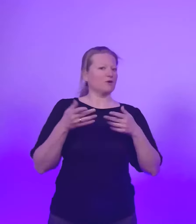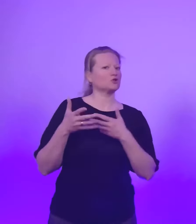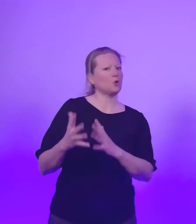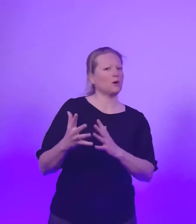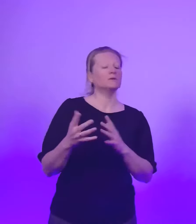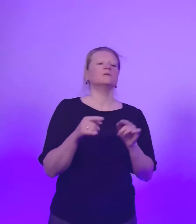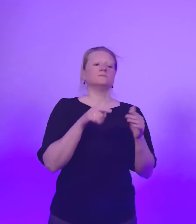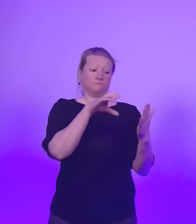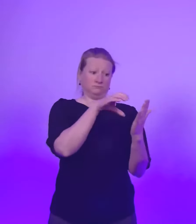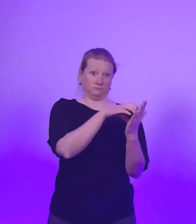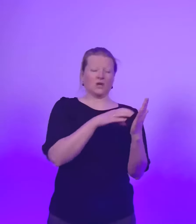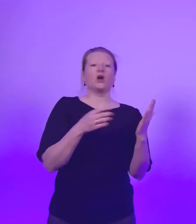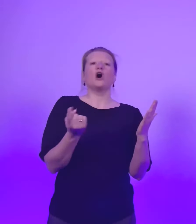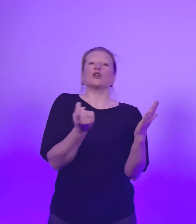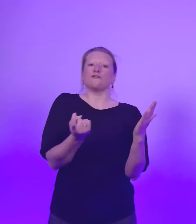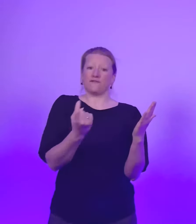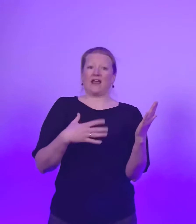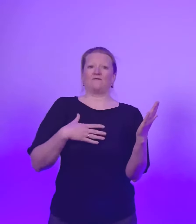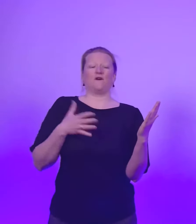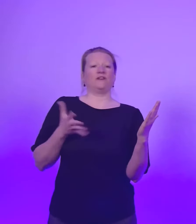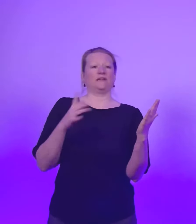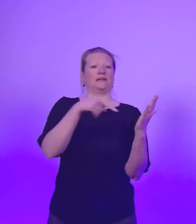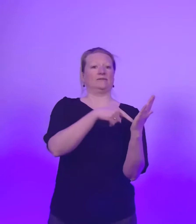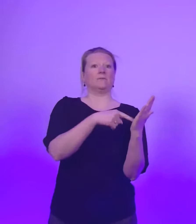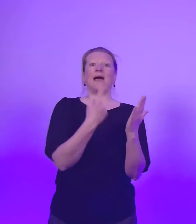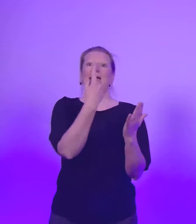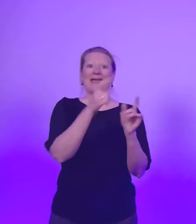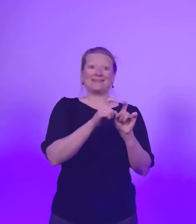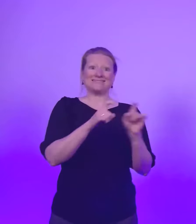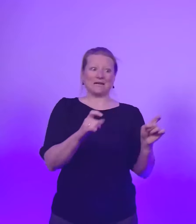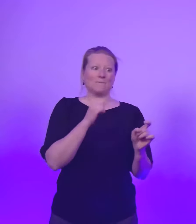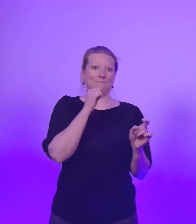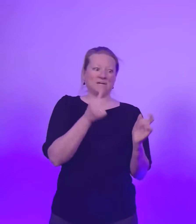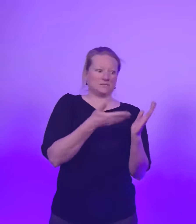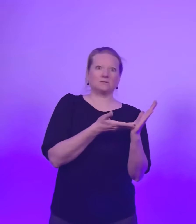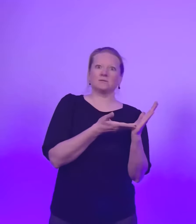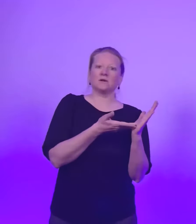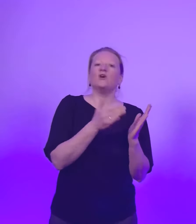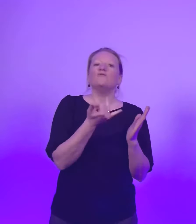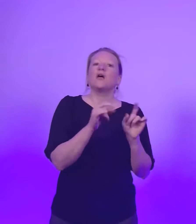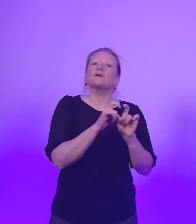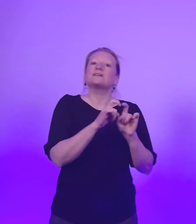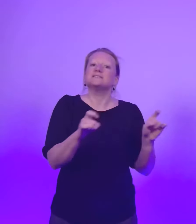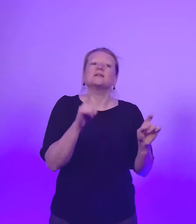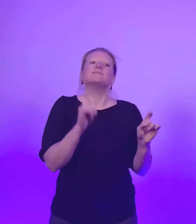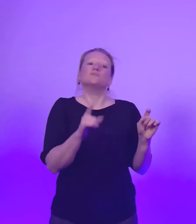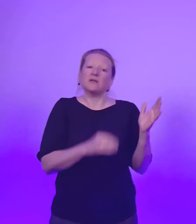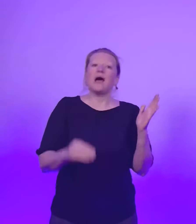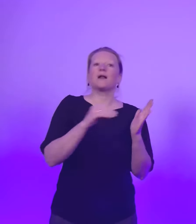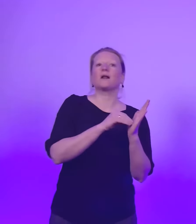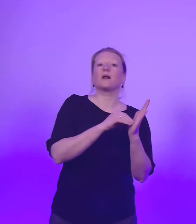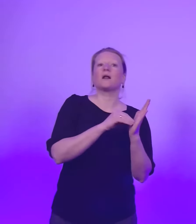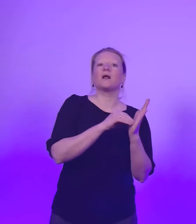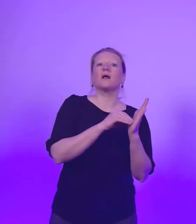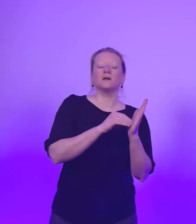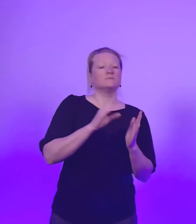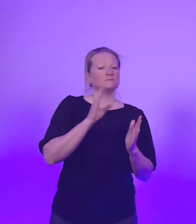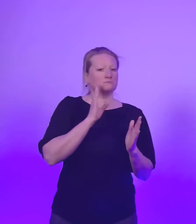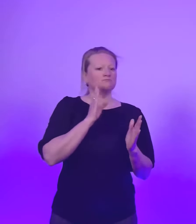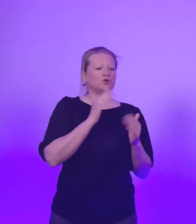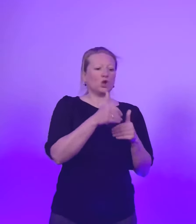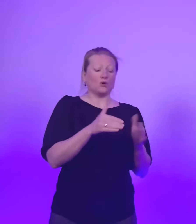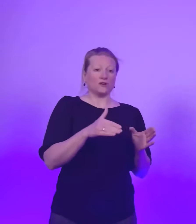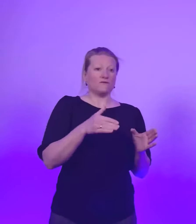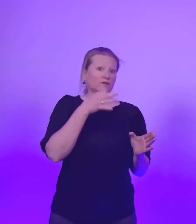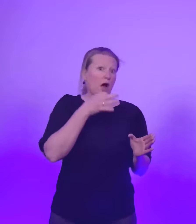het refrein van dit lied. Mm-hmm. Er ontbreekt 1 zin. Welke zin hoort hier te staan? Open het doosje van het antwoord